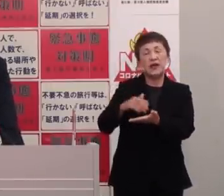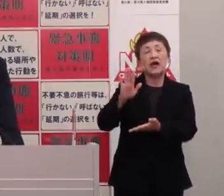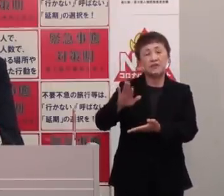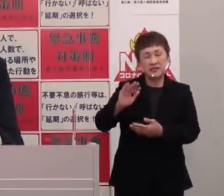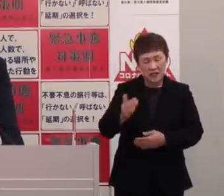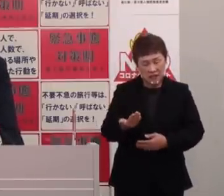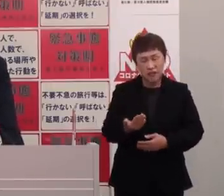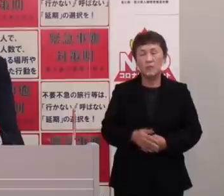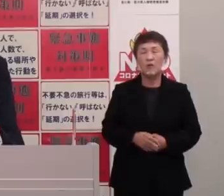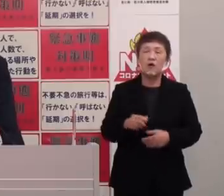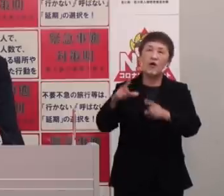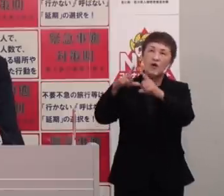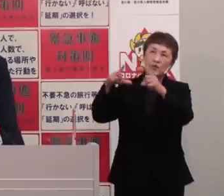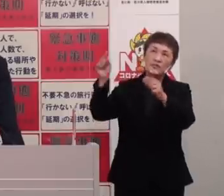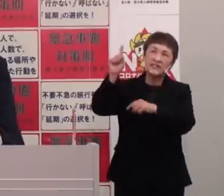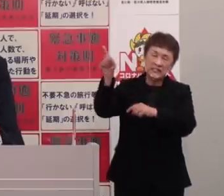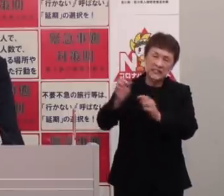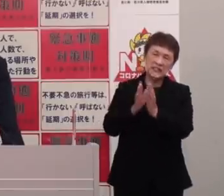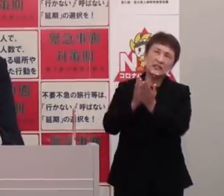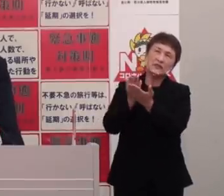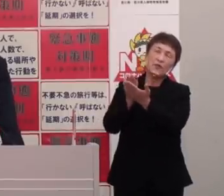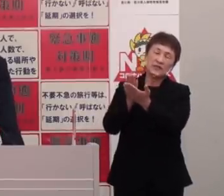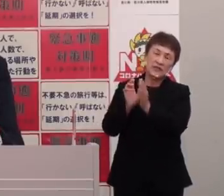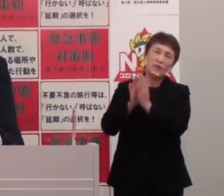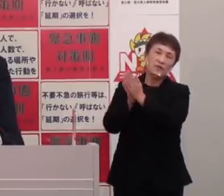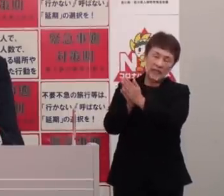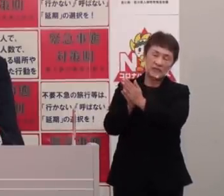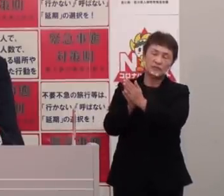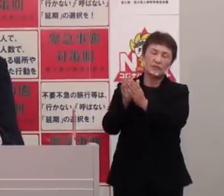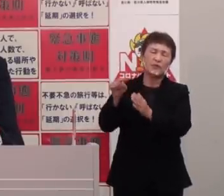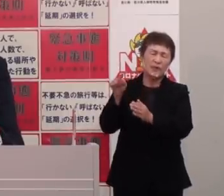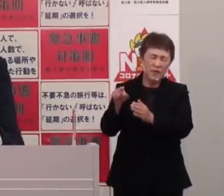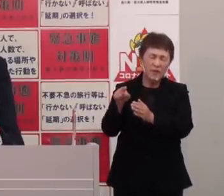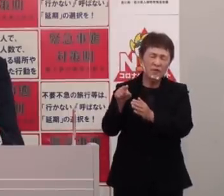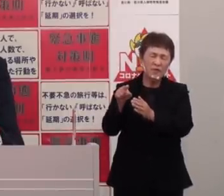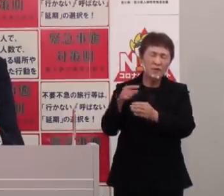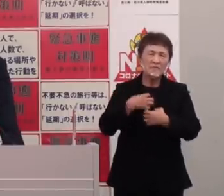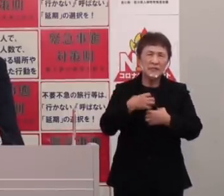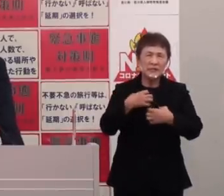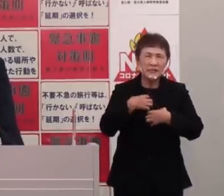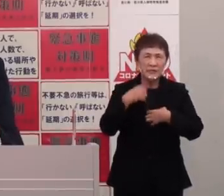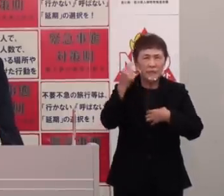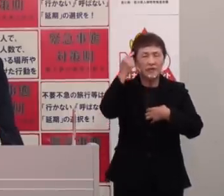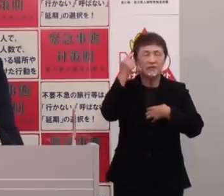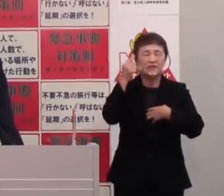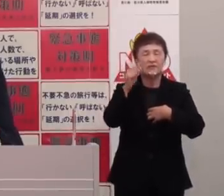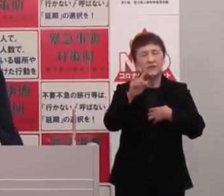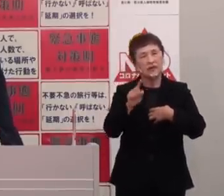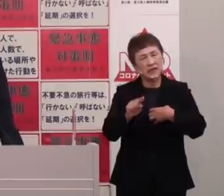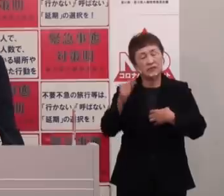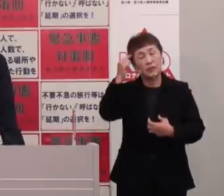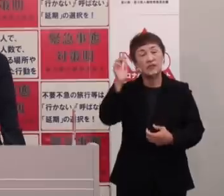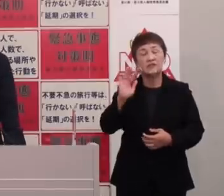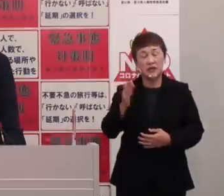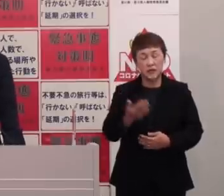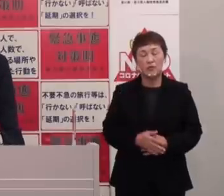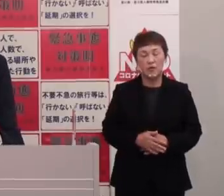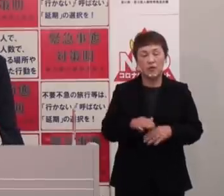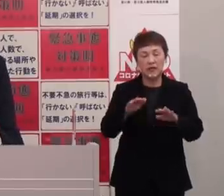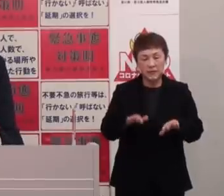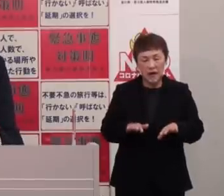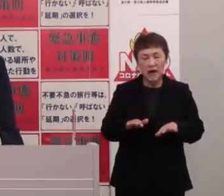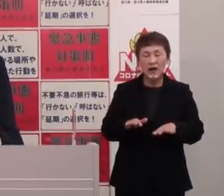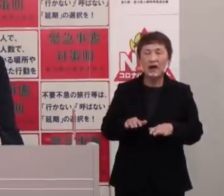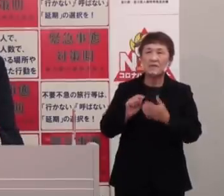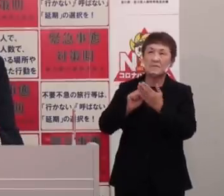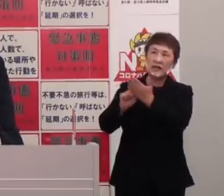その警戒感を強めるメッセージとして伝わるかと思うんですが、現時点でこう要請されない理由というか、まだ検討されているのは